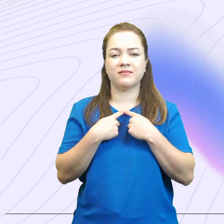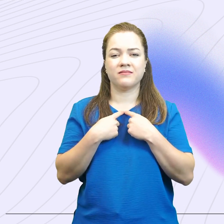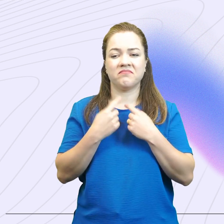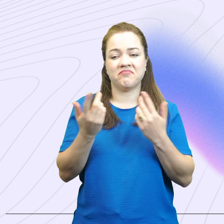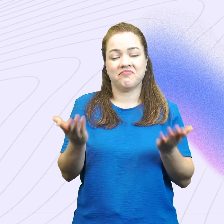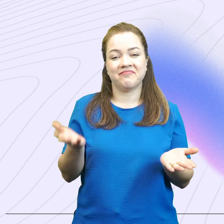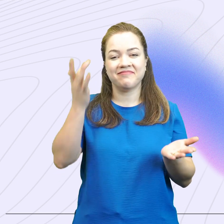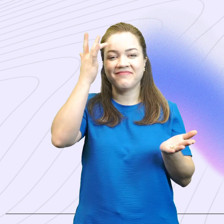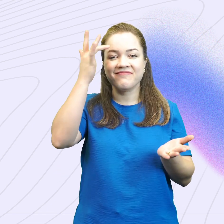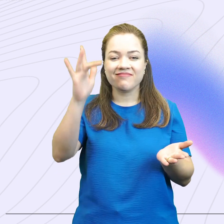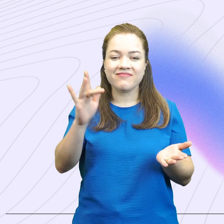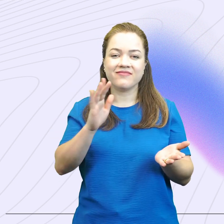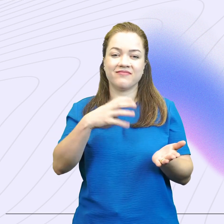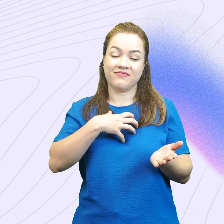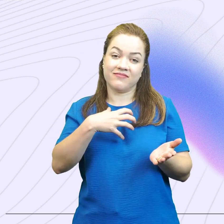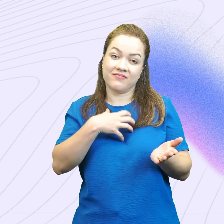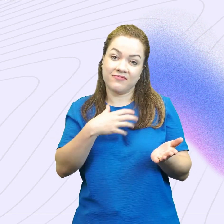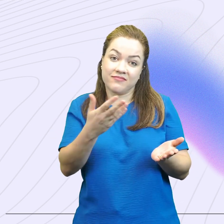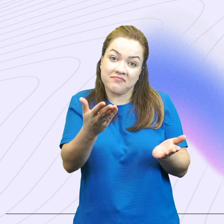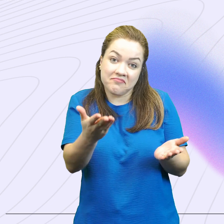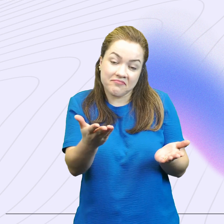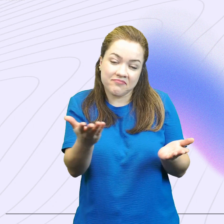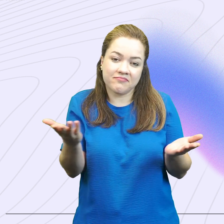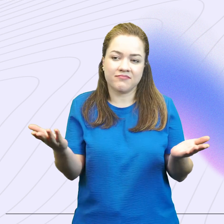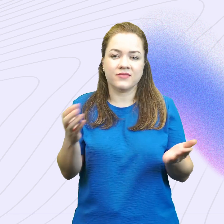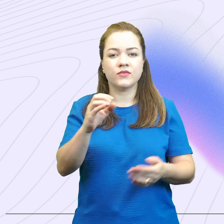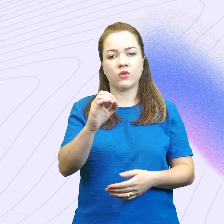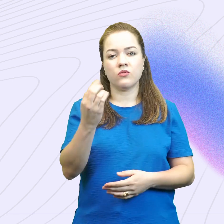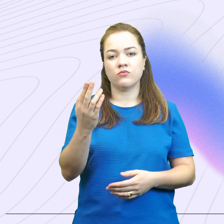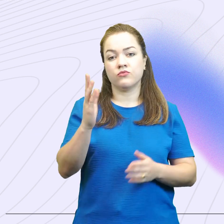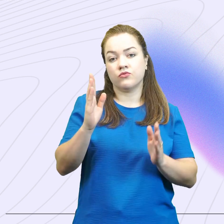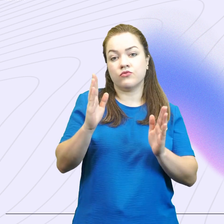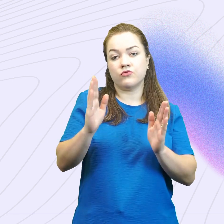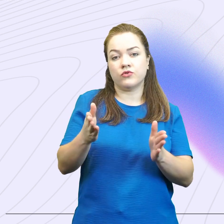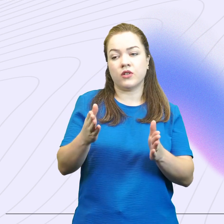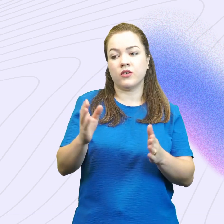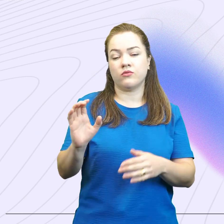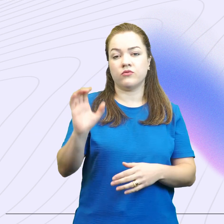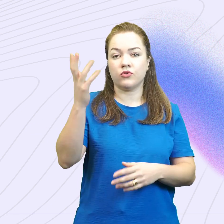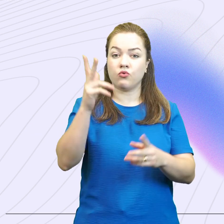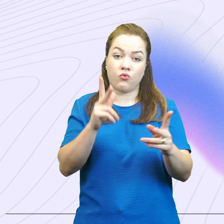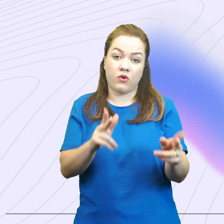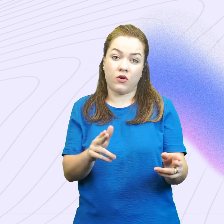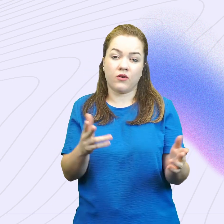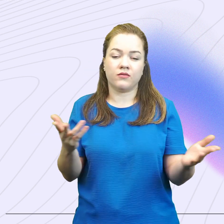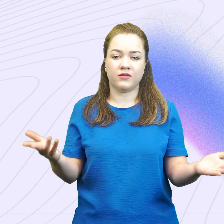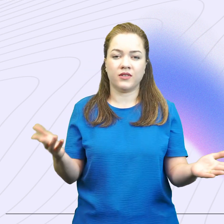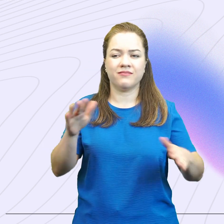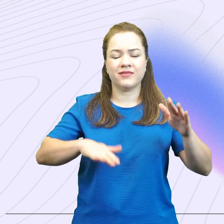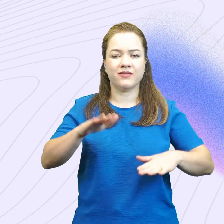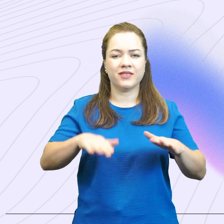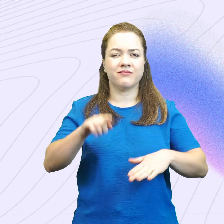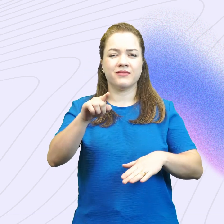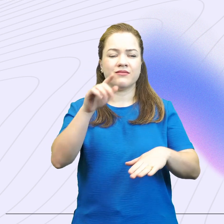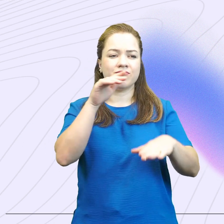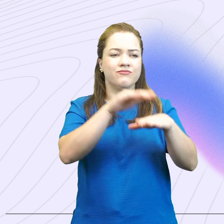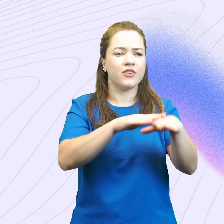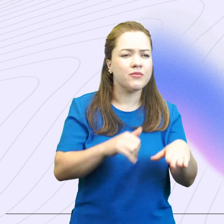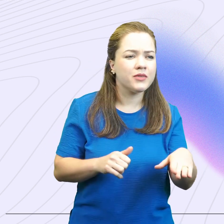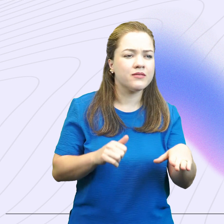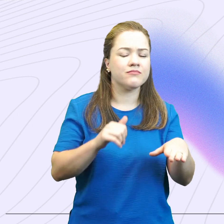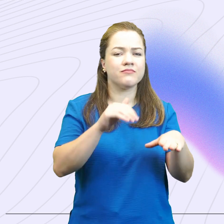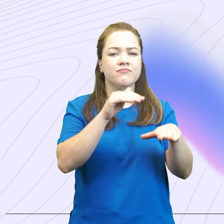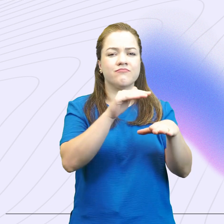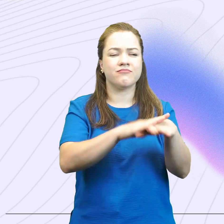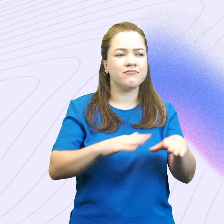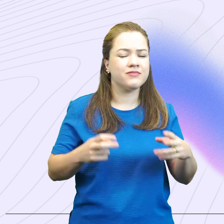Não sei o que veio no seu coração, ou se já passou por situações como essa, de talvez você chamar, de